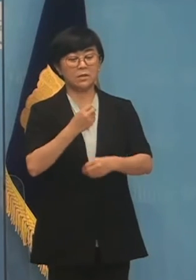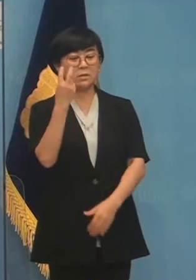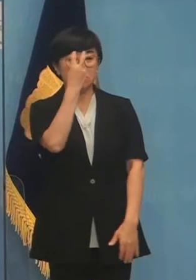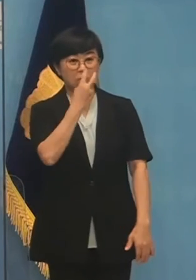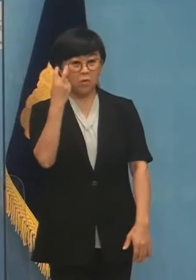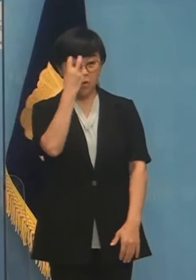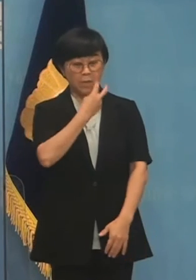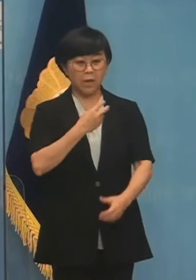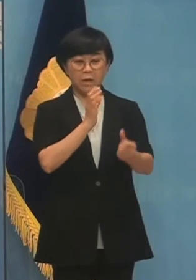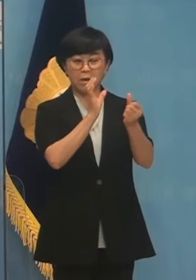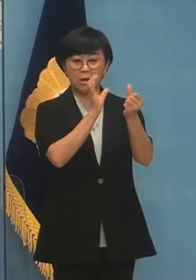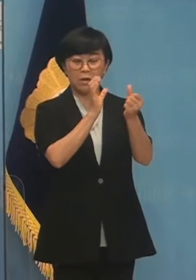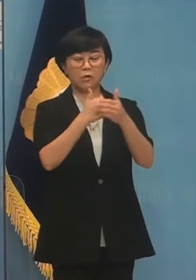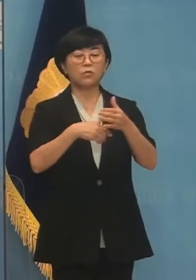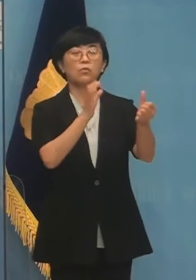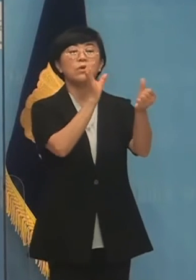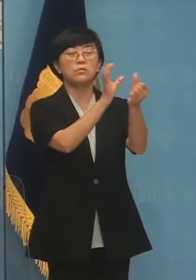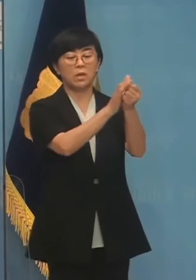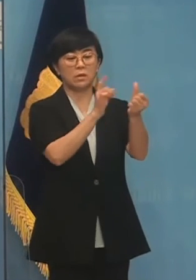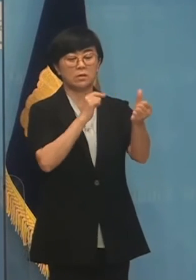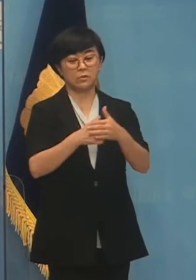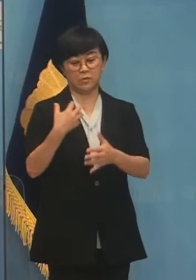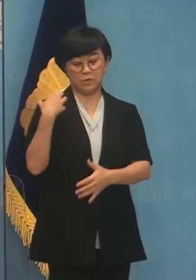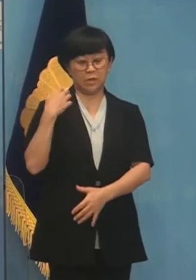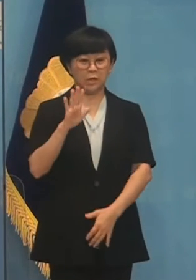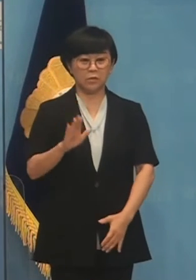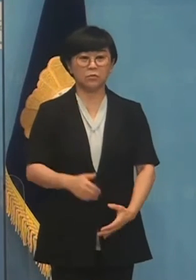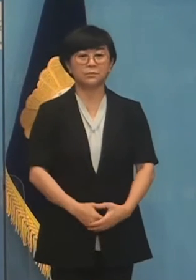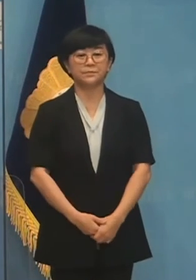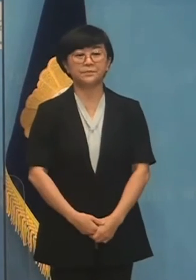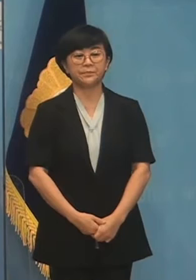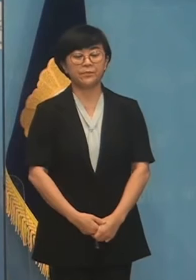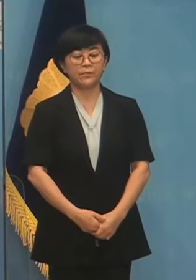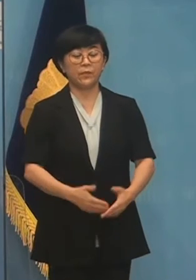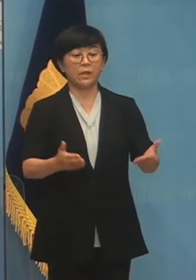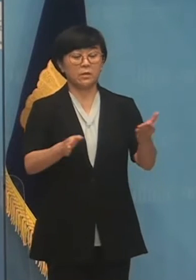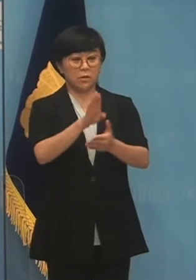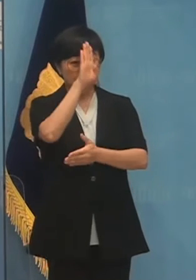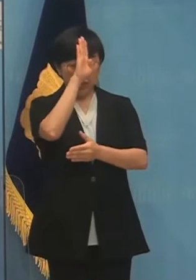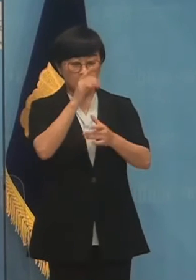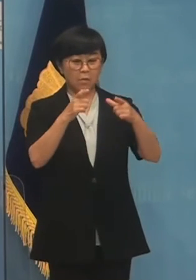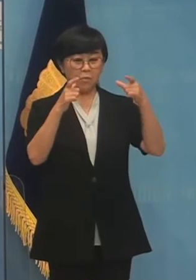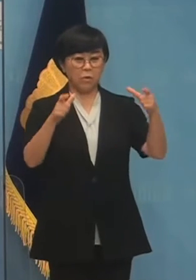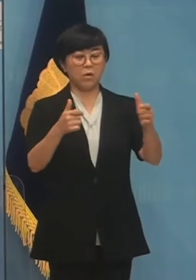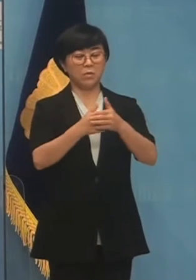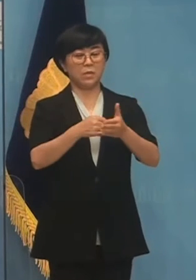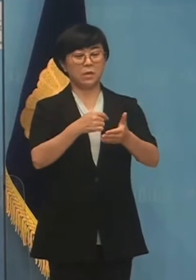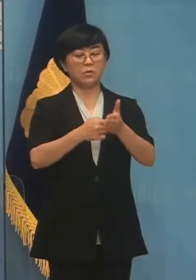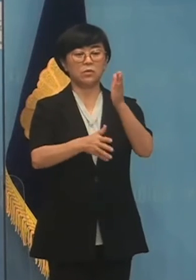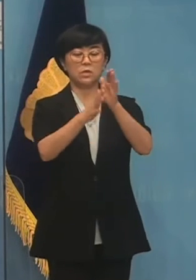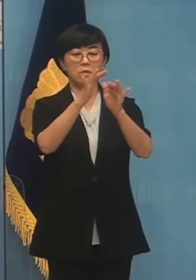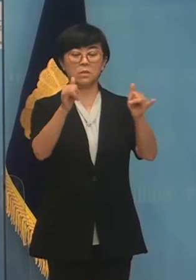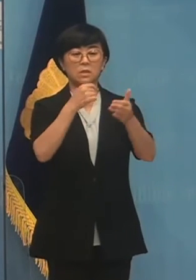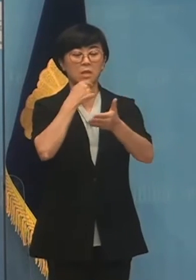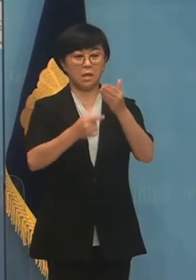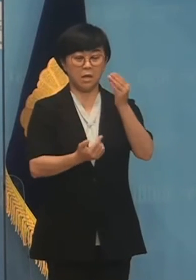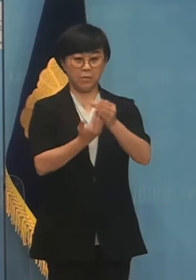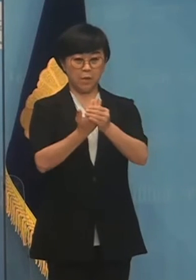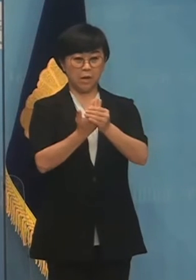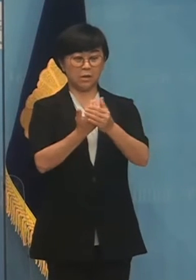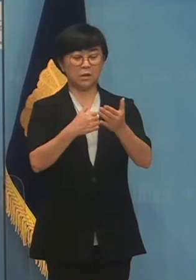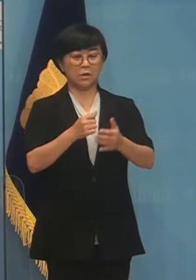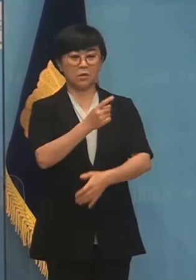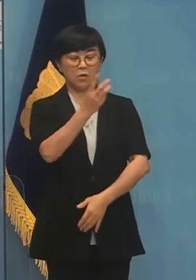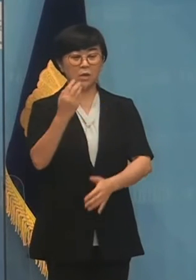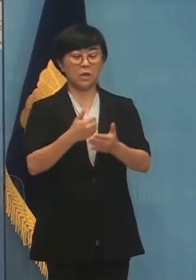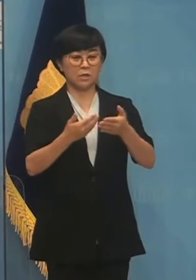안전점검의 외주화마저 가능해졌습니다. 게다가 직업병의 범위, 중대시민재해가 적용되는